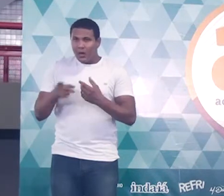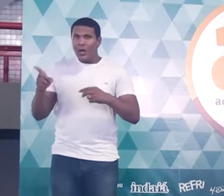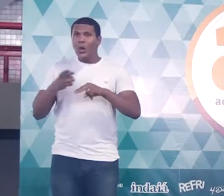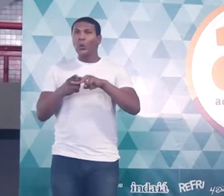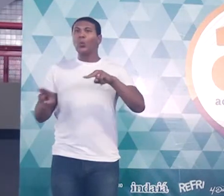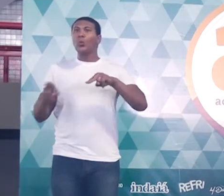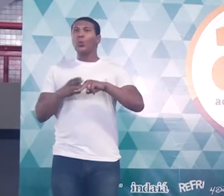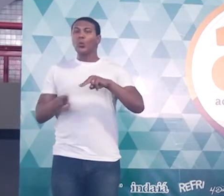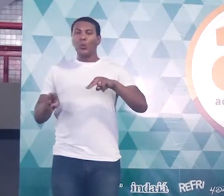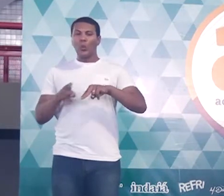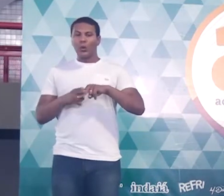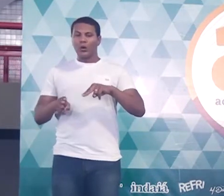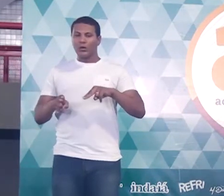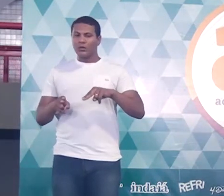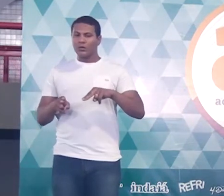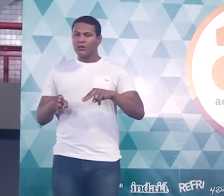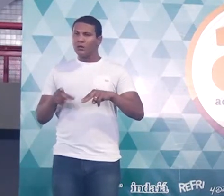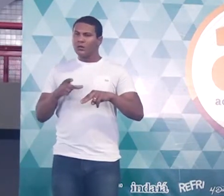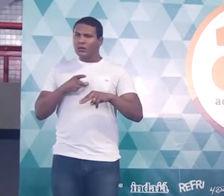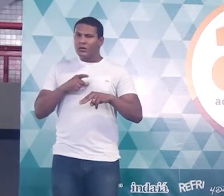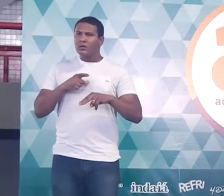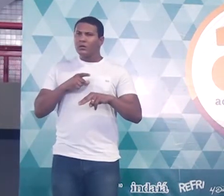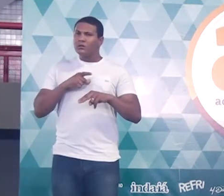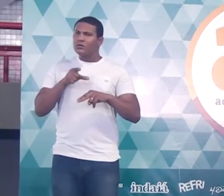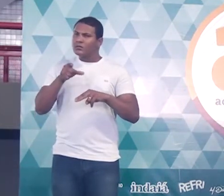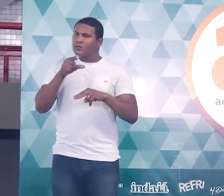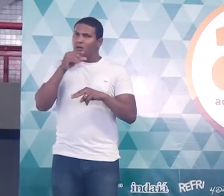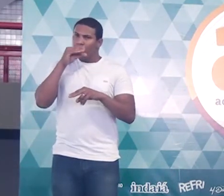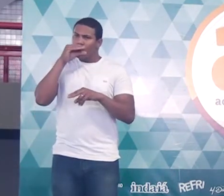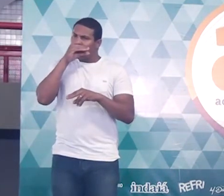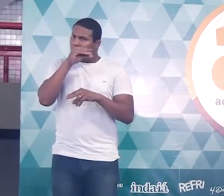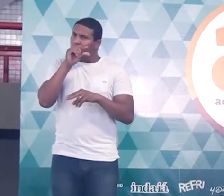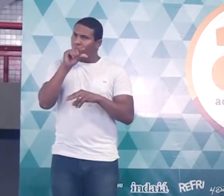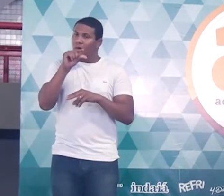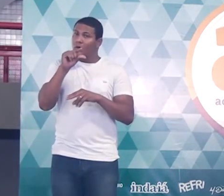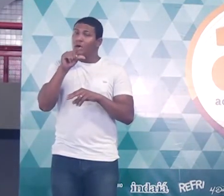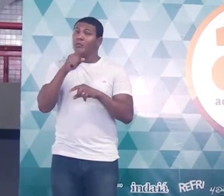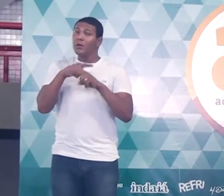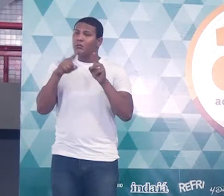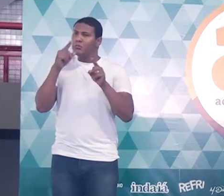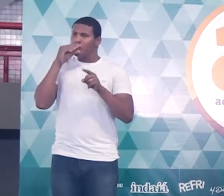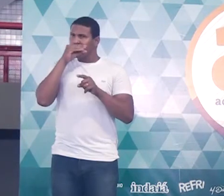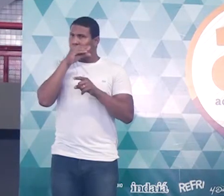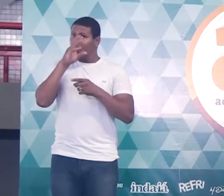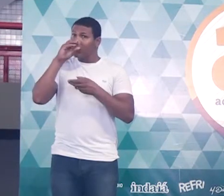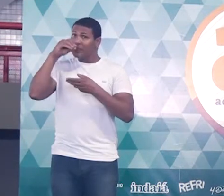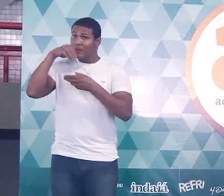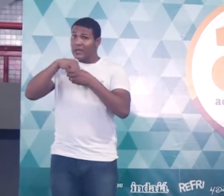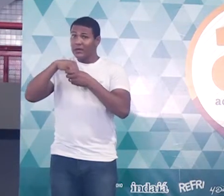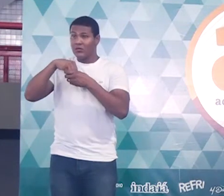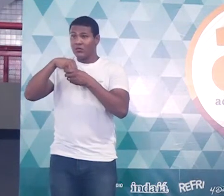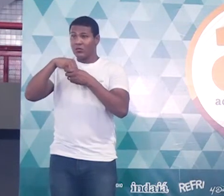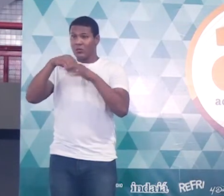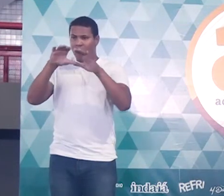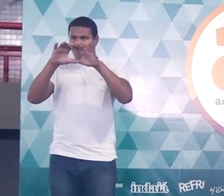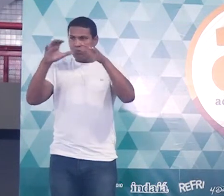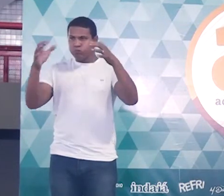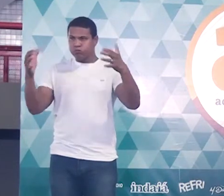não. Tem um foguinho lá, tal. O iglu, ele dificulta a saída do calor de dentro para